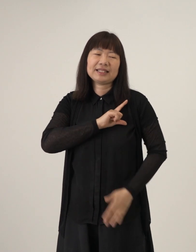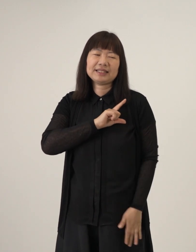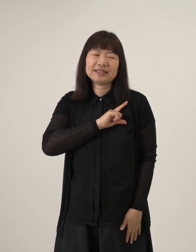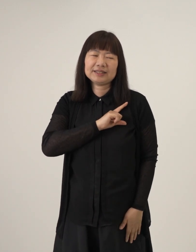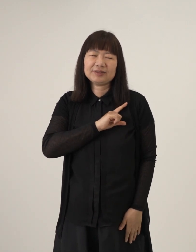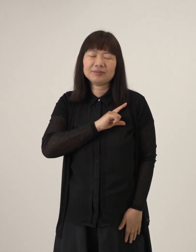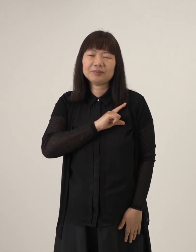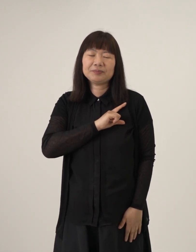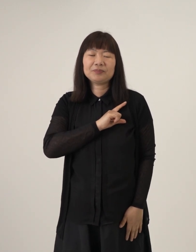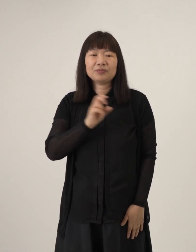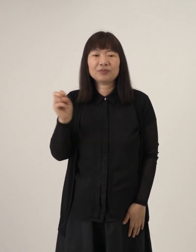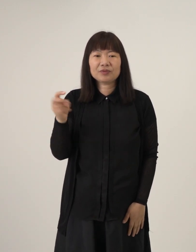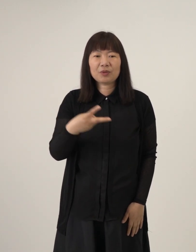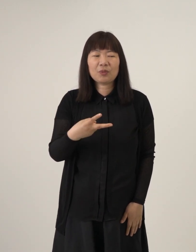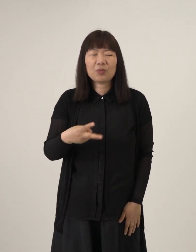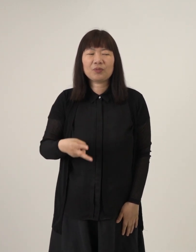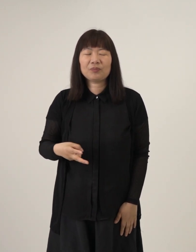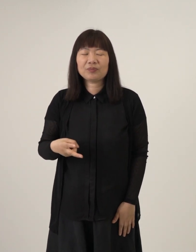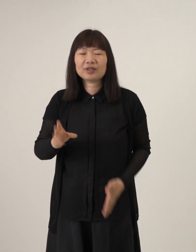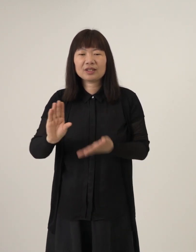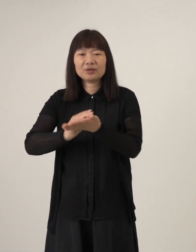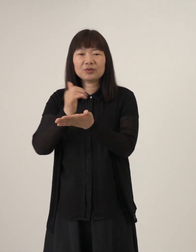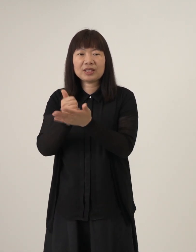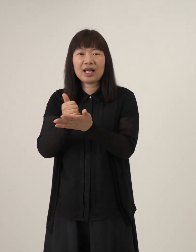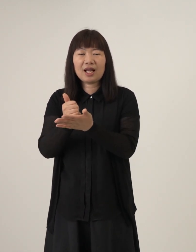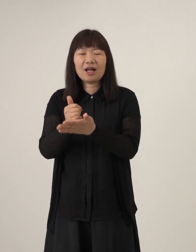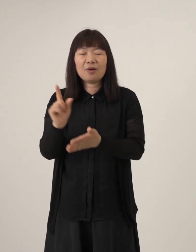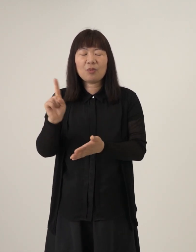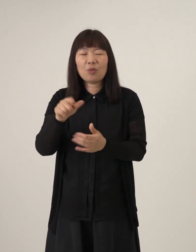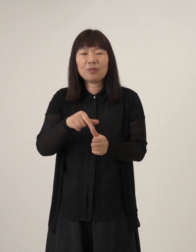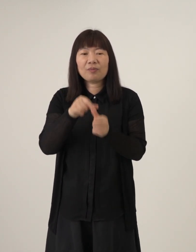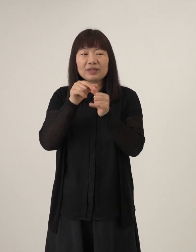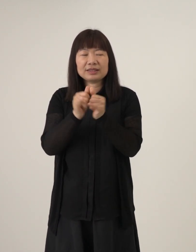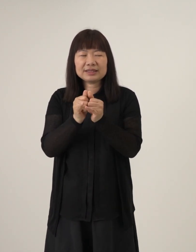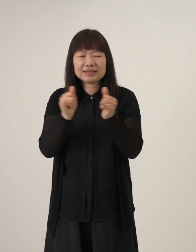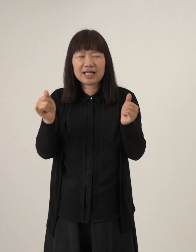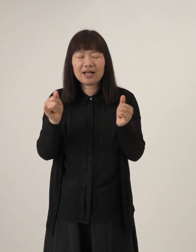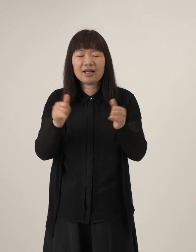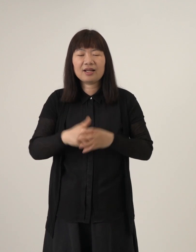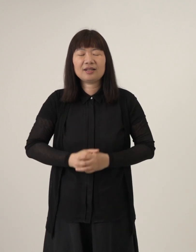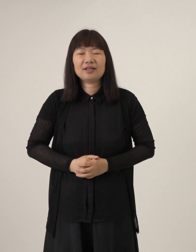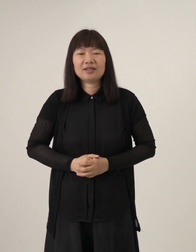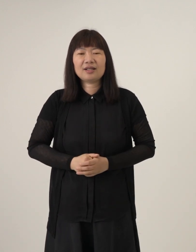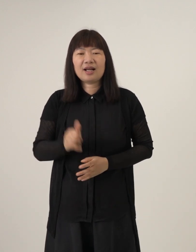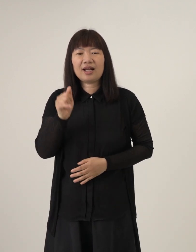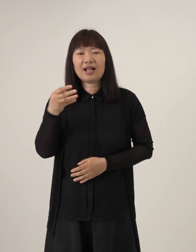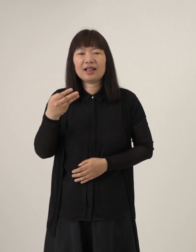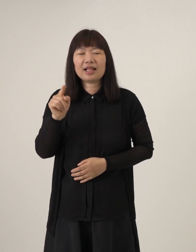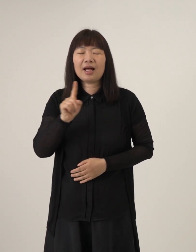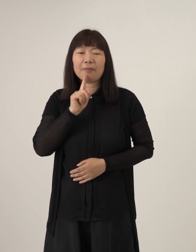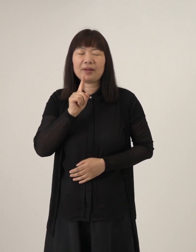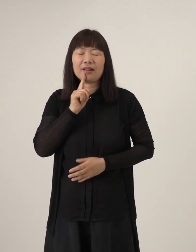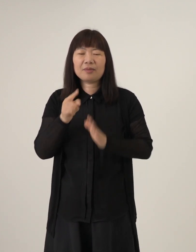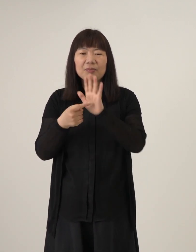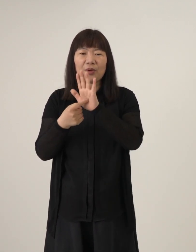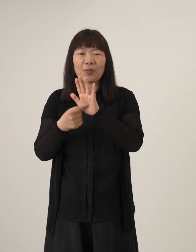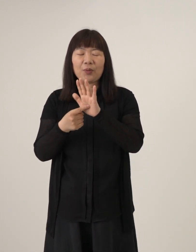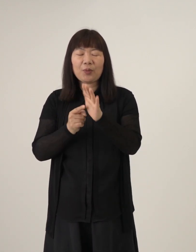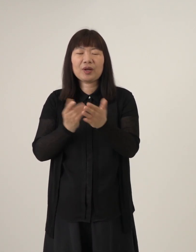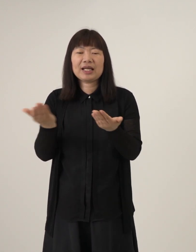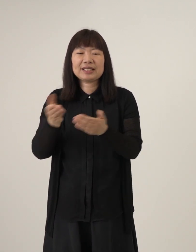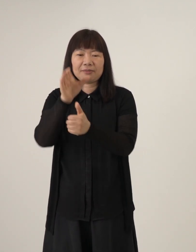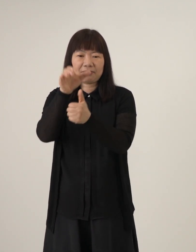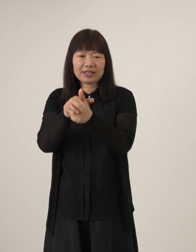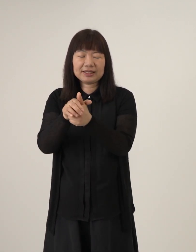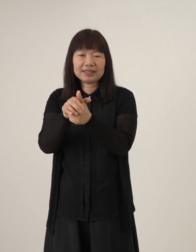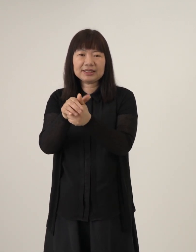이름이에요. 그리고 그리스도라는 것은 메시아라는 헬라말 표현으로서 직함이죠.